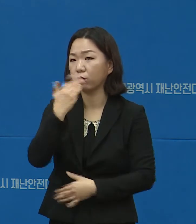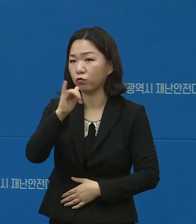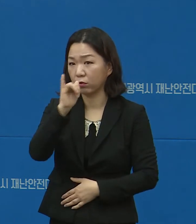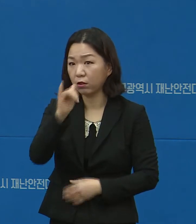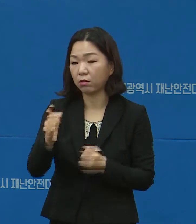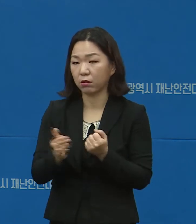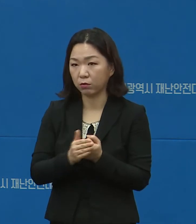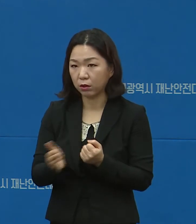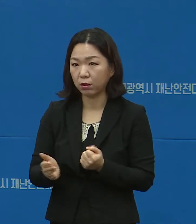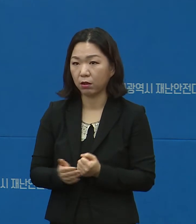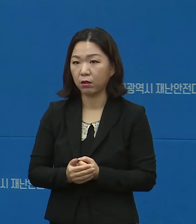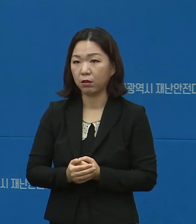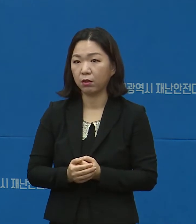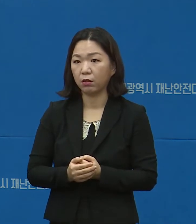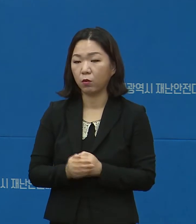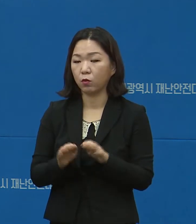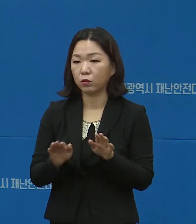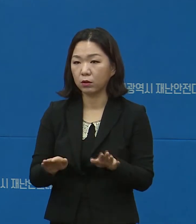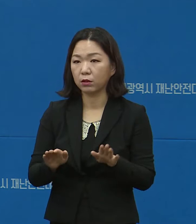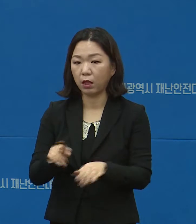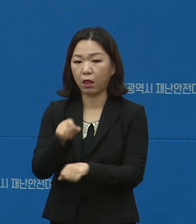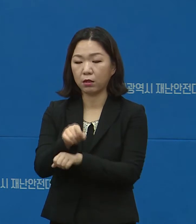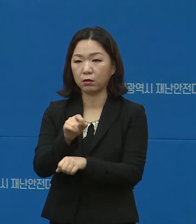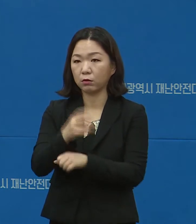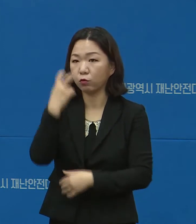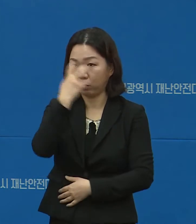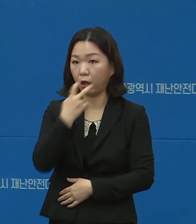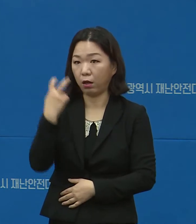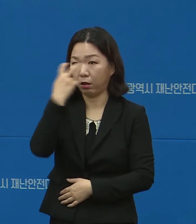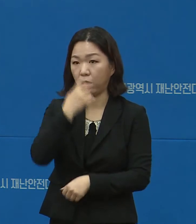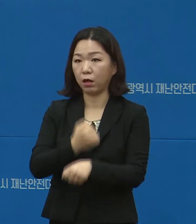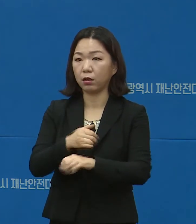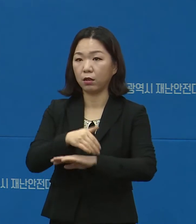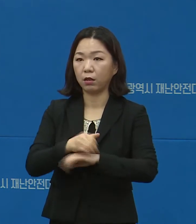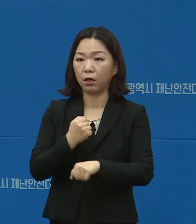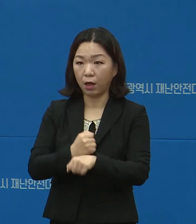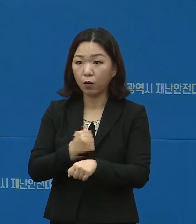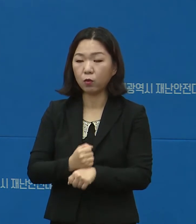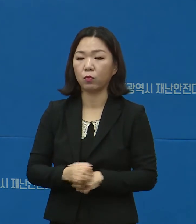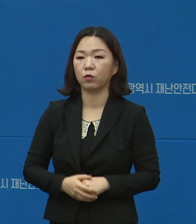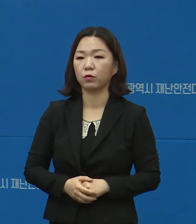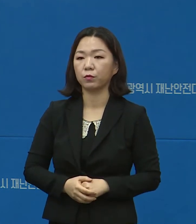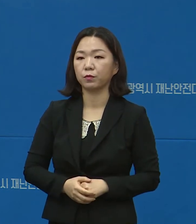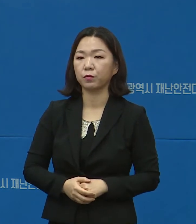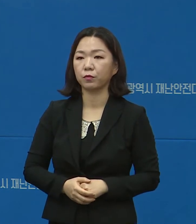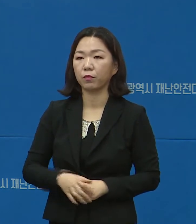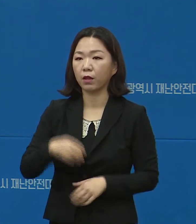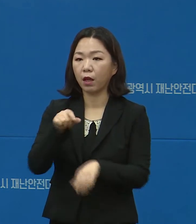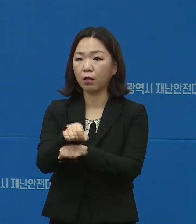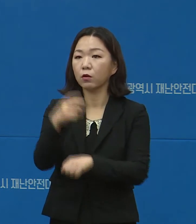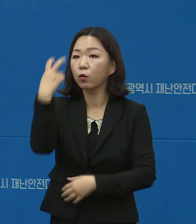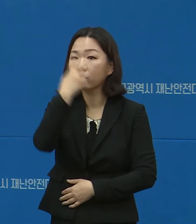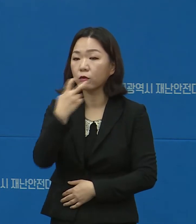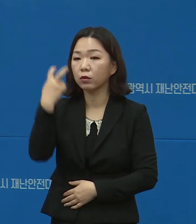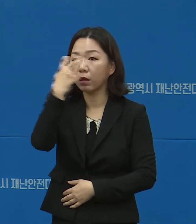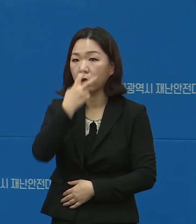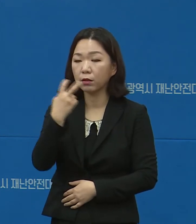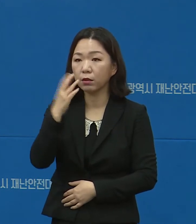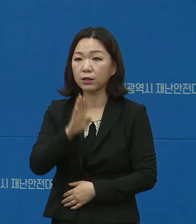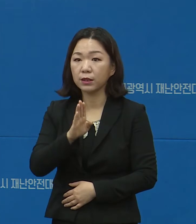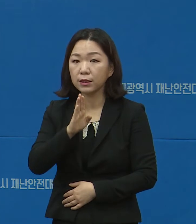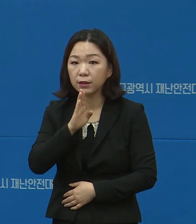이런 차원에서 오늘 행정조사를 하게 되었고 행정조사에서 얼마나